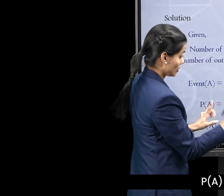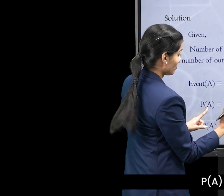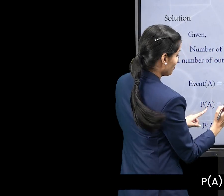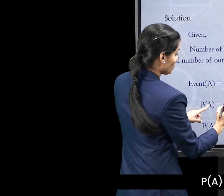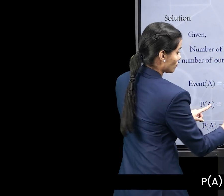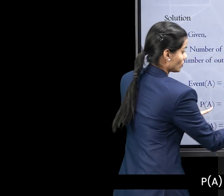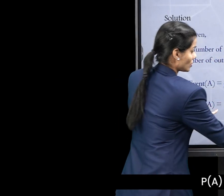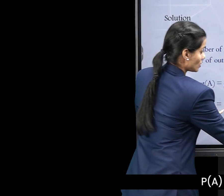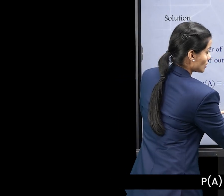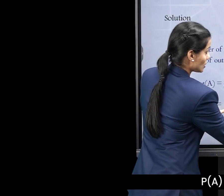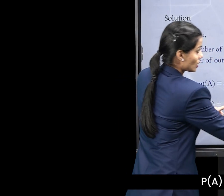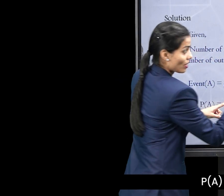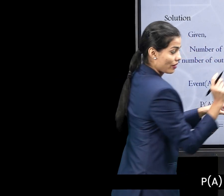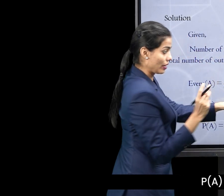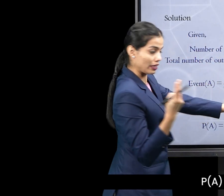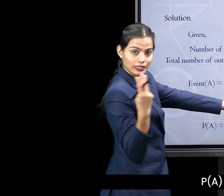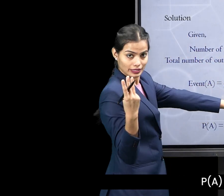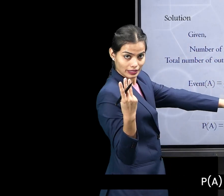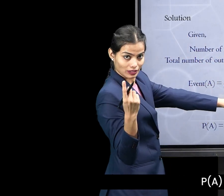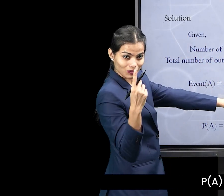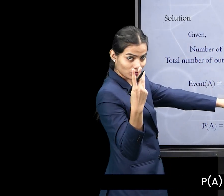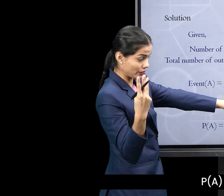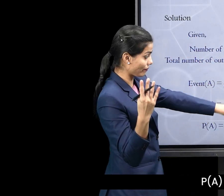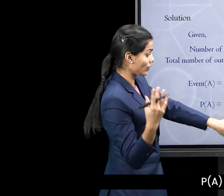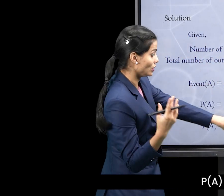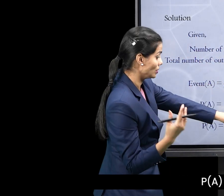P of A is equal to 3 by 6 is equal to 1 by 2.